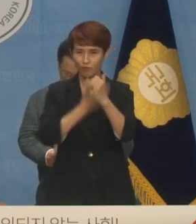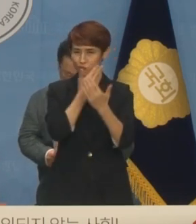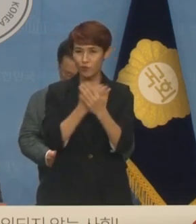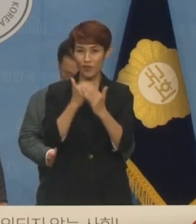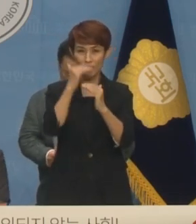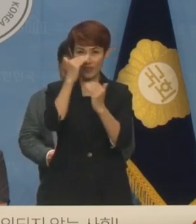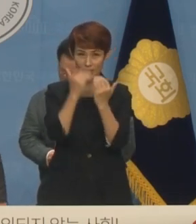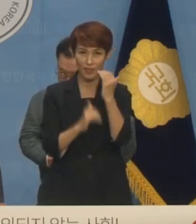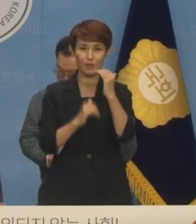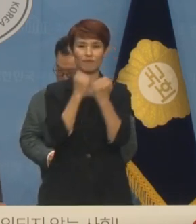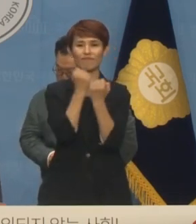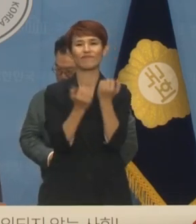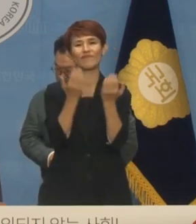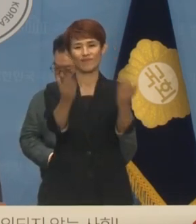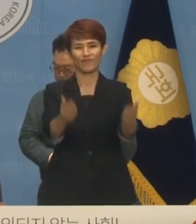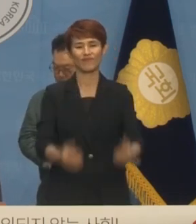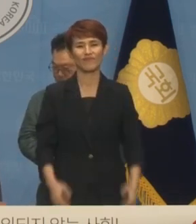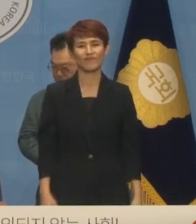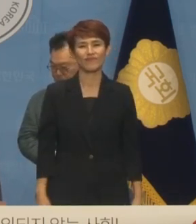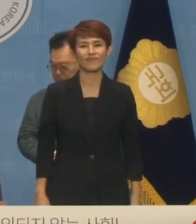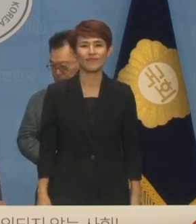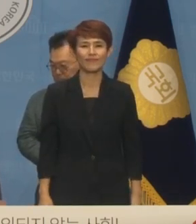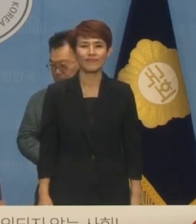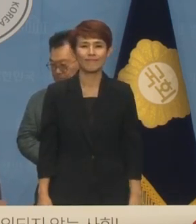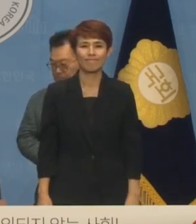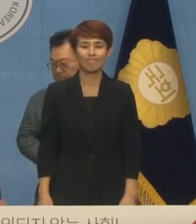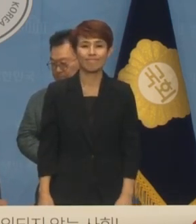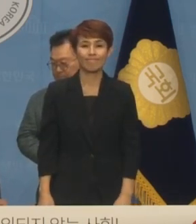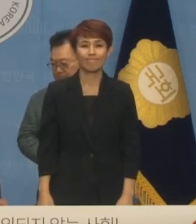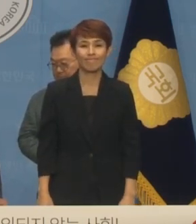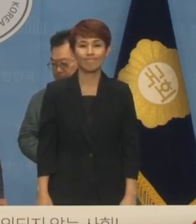등을 설명드리도록 하겠습니다.